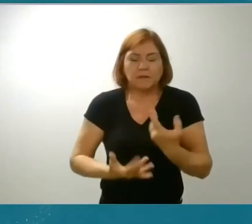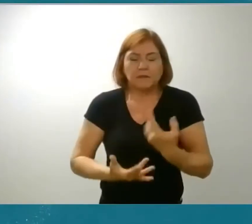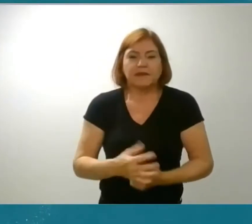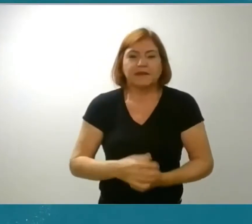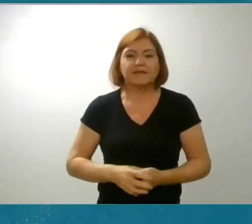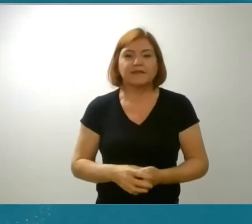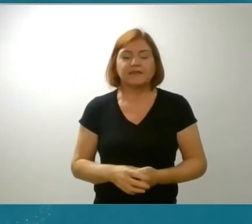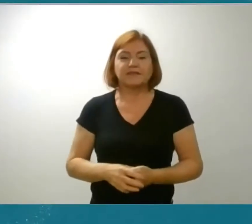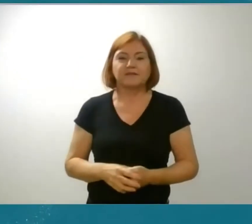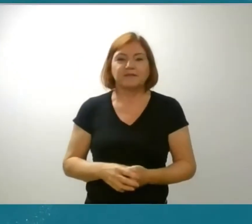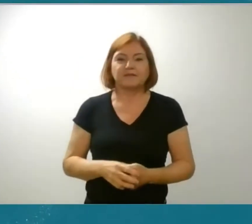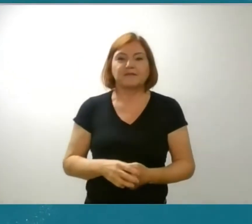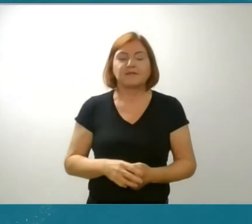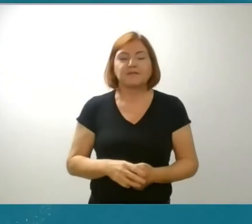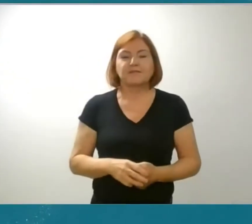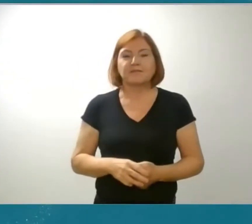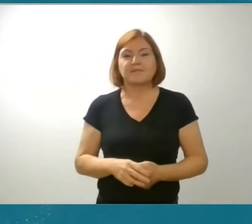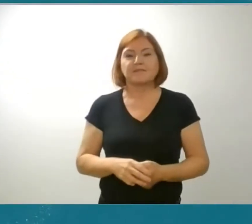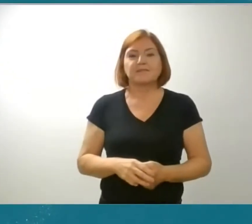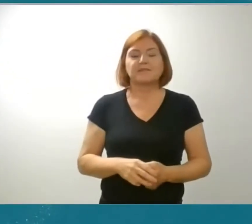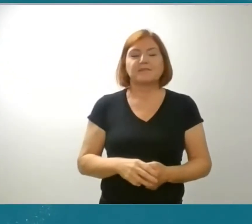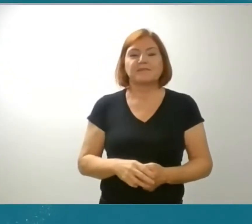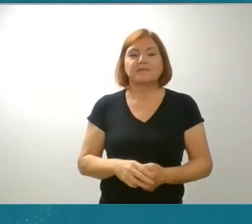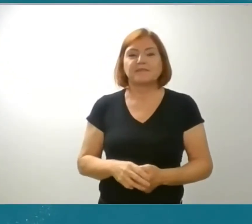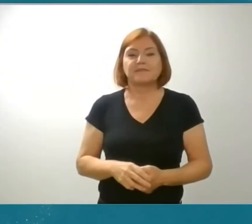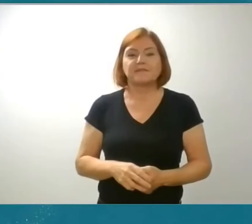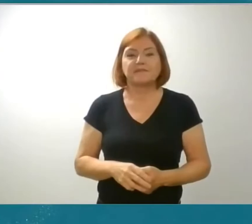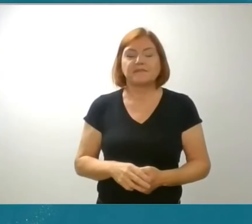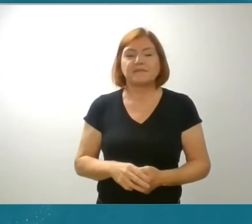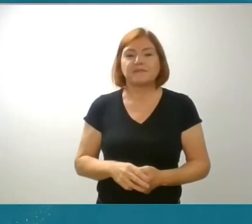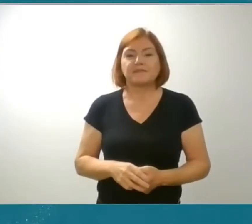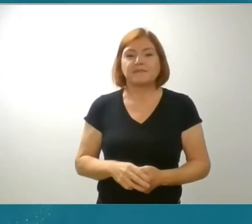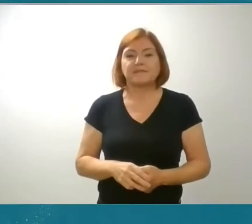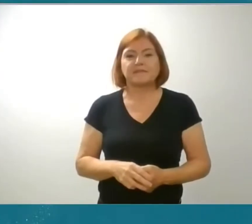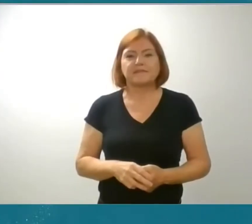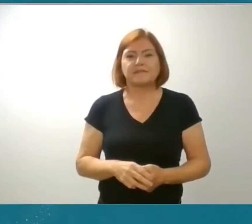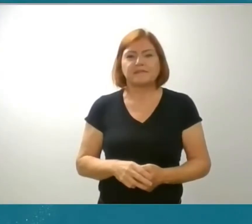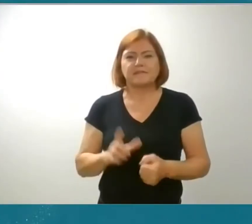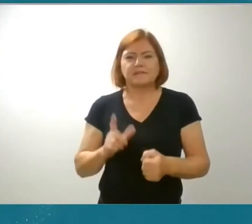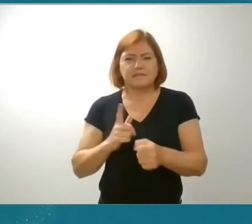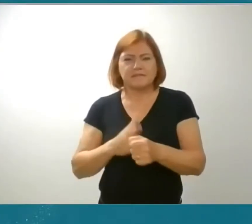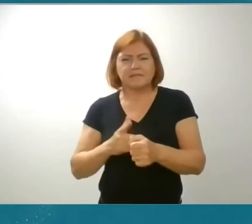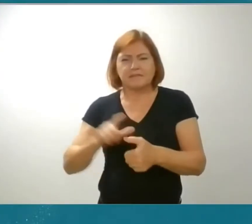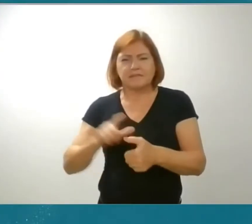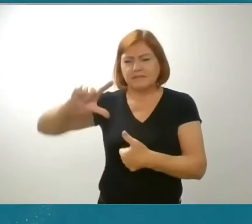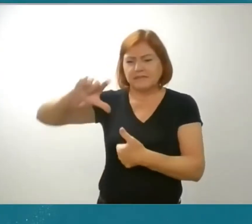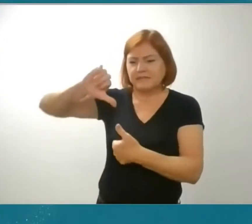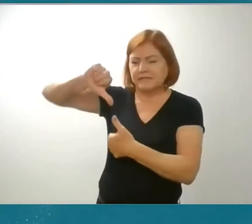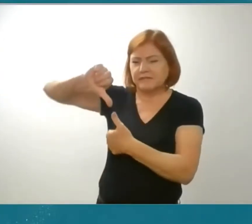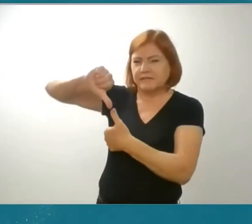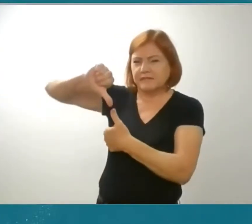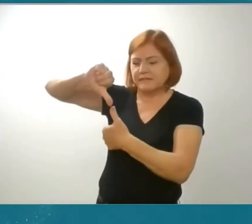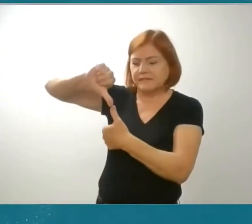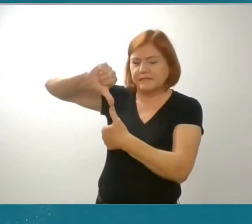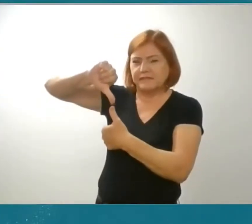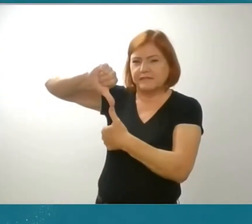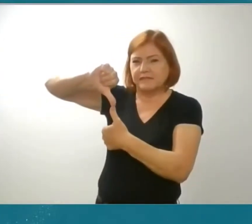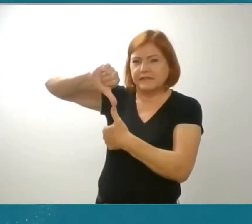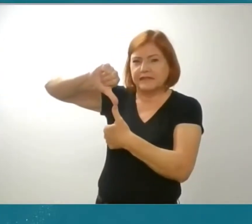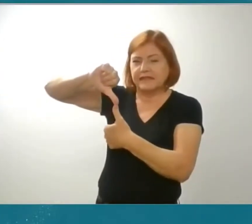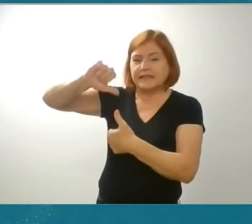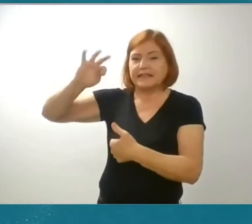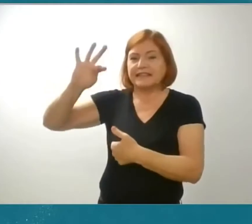tornará glorioso o caminho do mar, além do Jordão, Galileia dos gentios. Irmão, desculpe-me